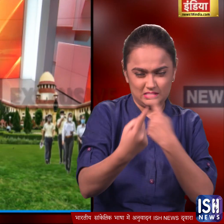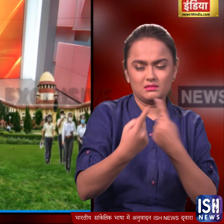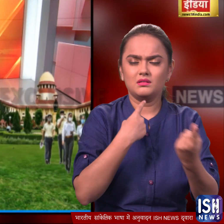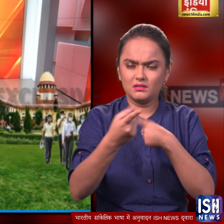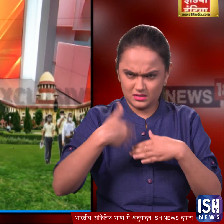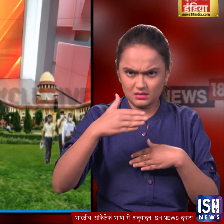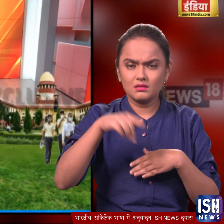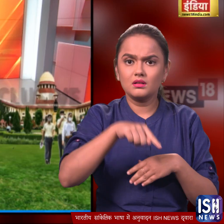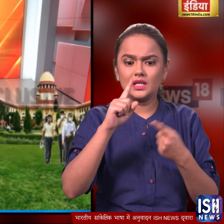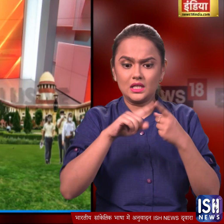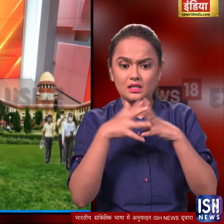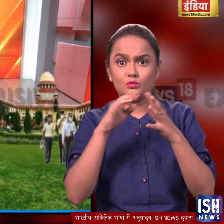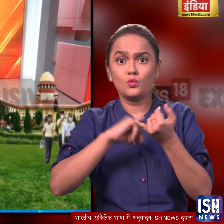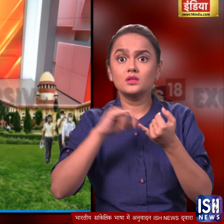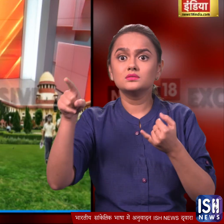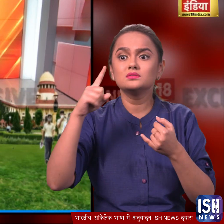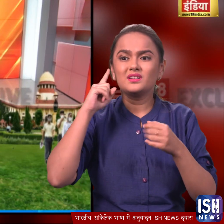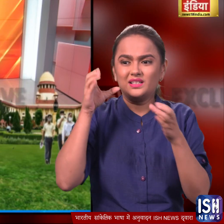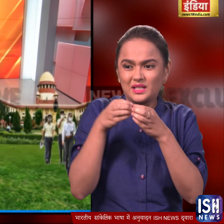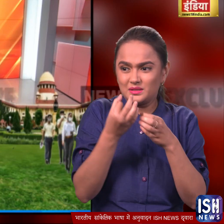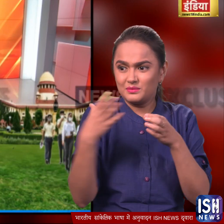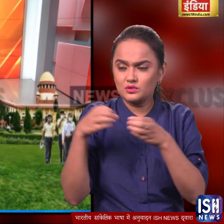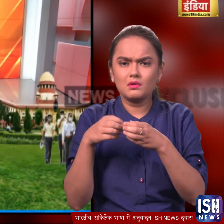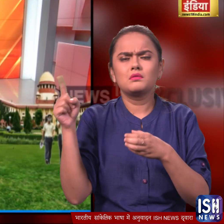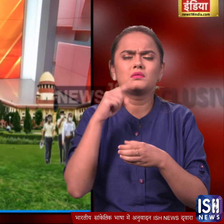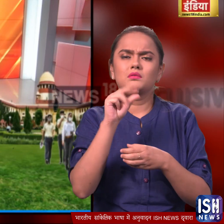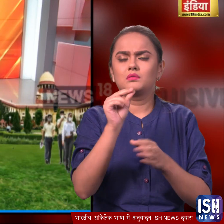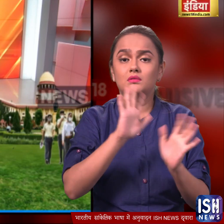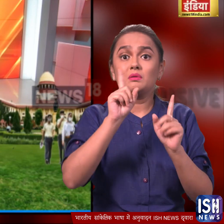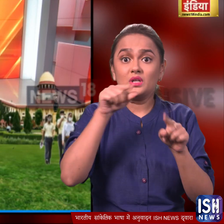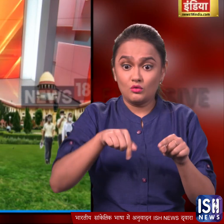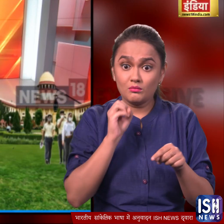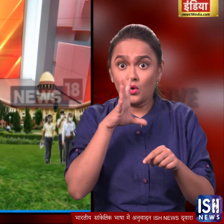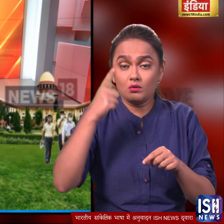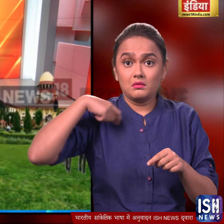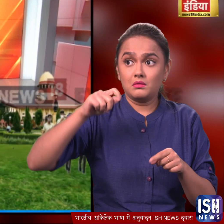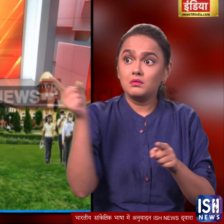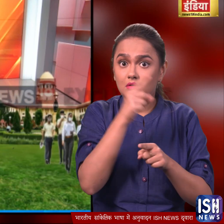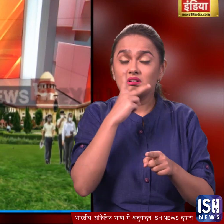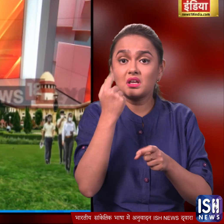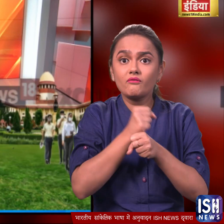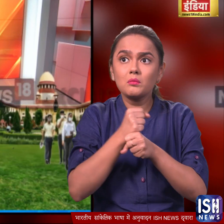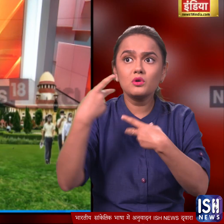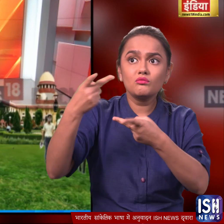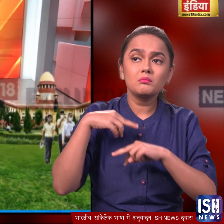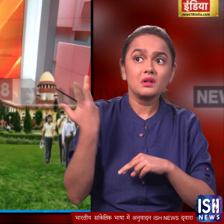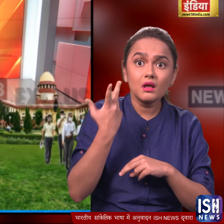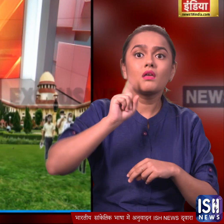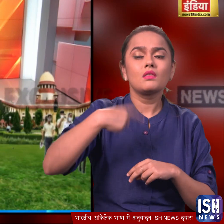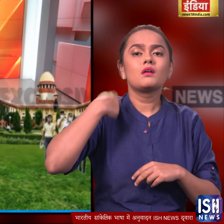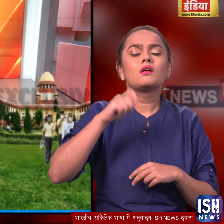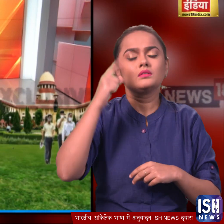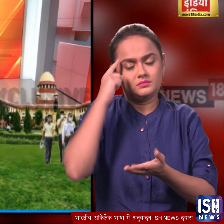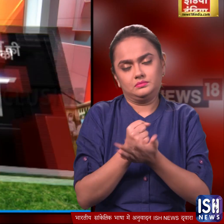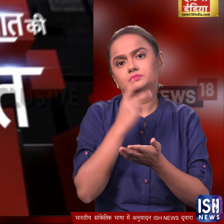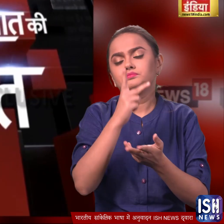दौरान याचिकाकर्ताओं ने इस साल ईडब्ल्यूएस कोटा नहीं लागू करने की मांग की। अब इस मसले पर सुबह सुनवाई होगी और सरकार का पक्ष सुनने के बाद